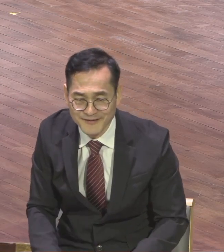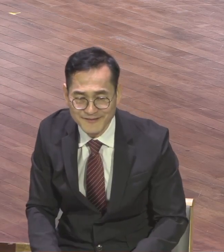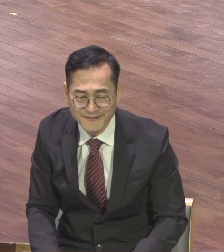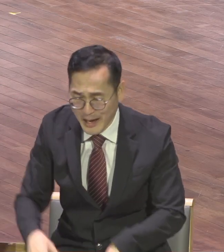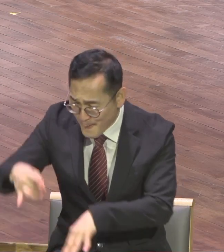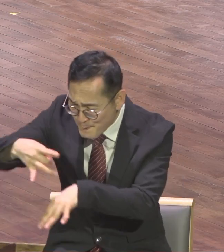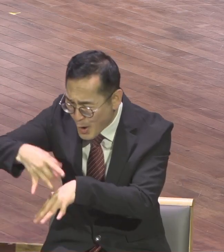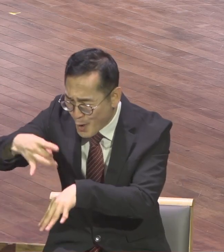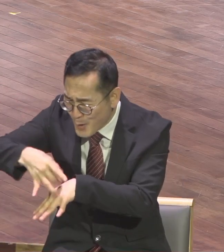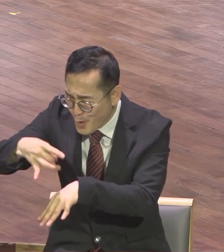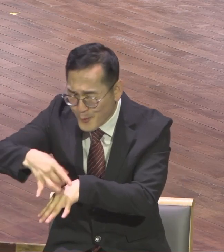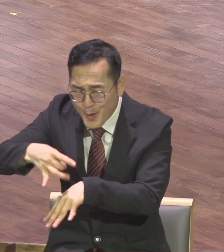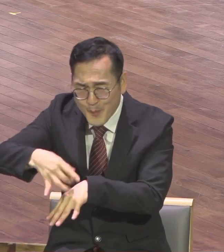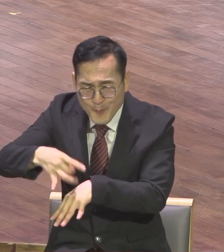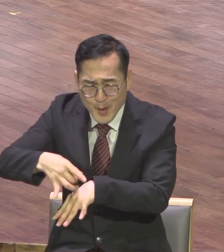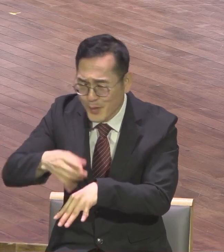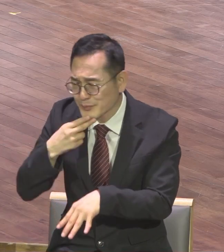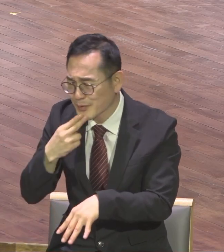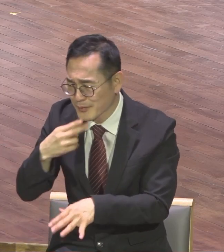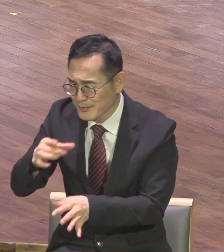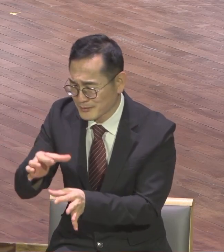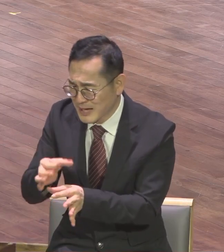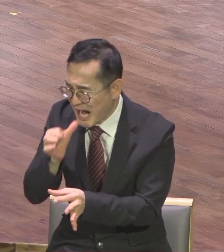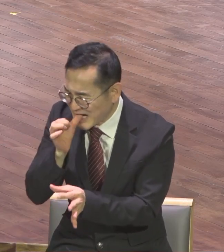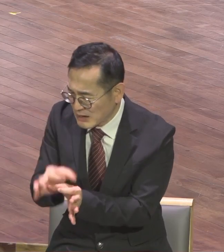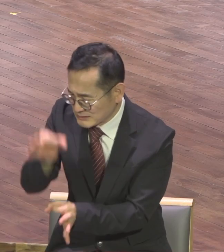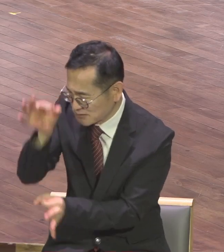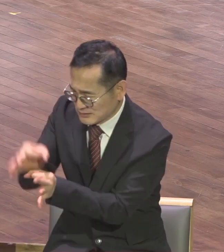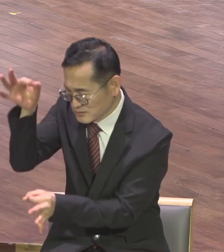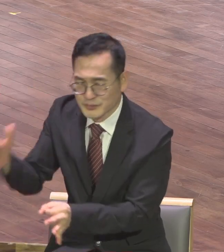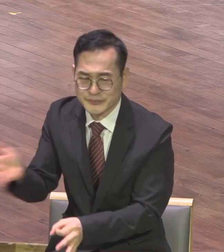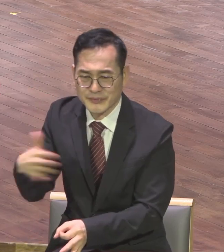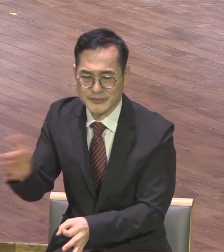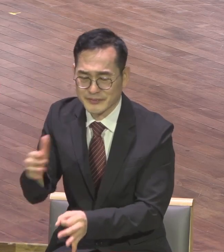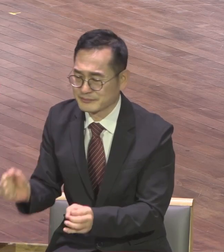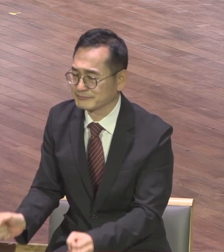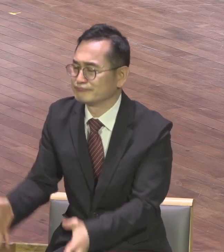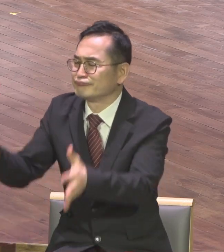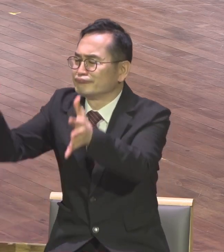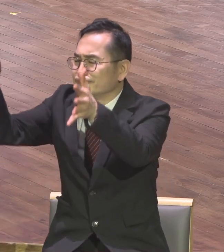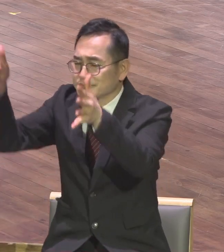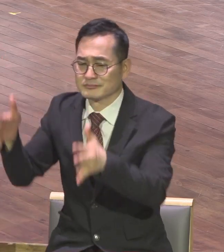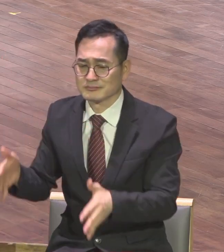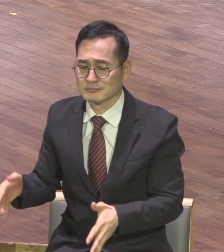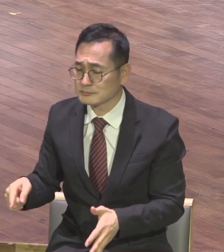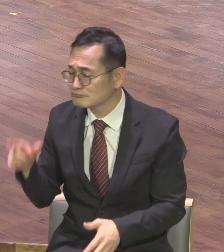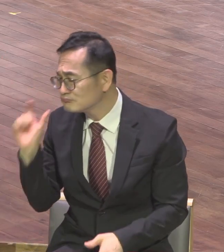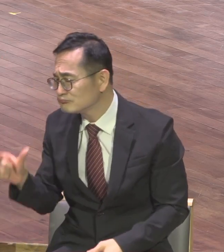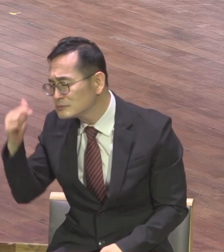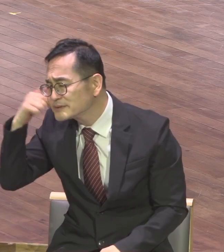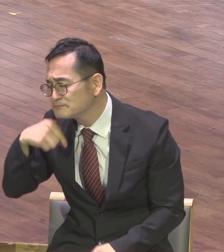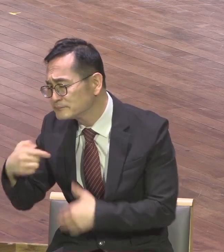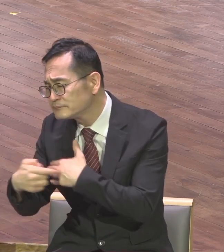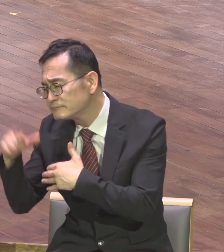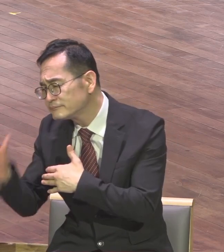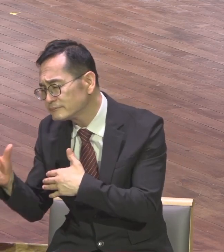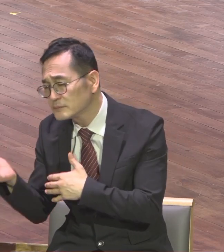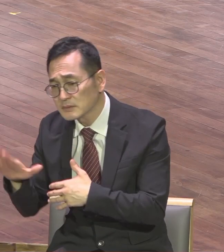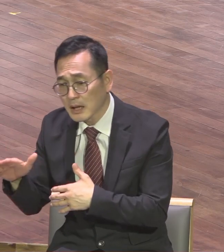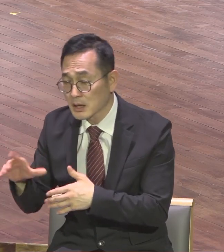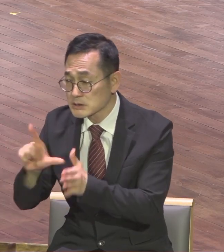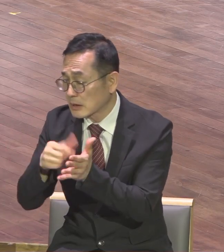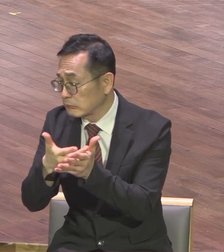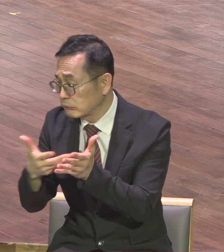처음에는 콘크리트가 잘 발라졌으니까 잘 몰라요. 그런데 일정 시간이 지나고 나면